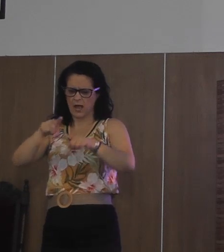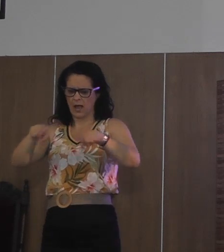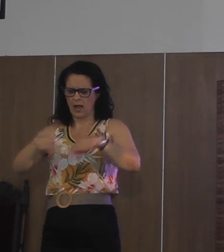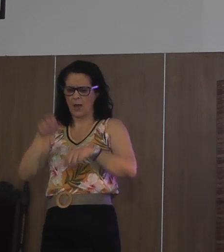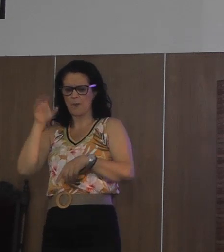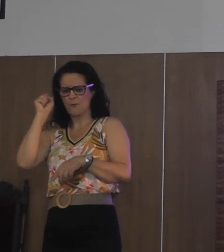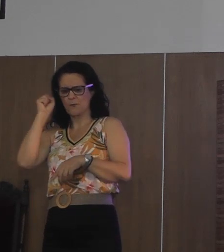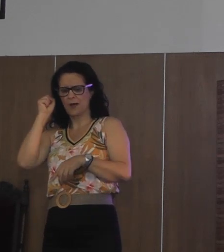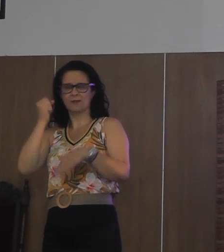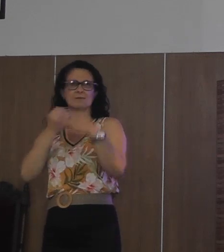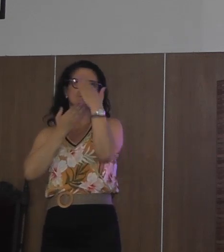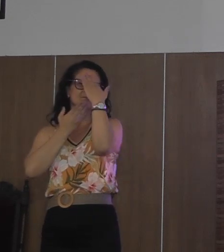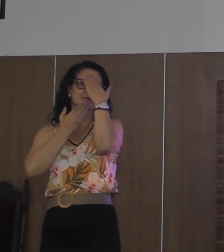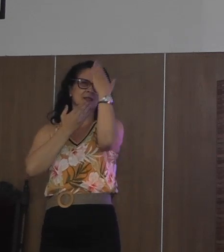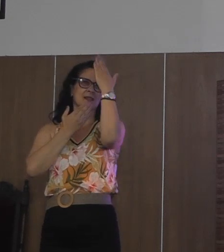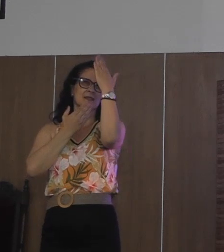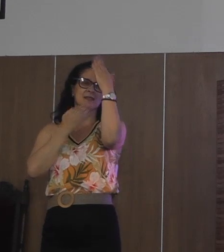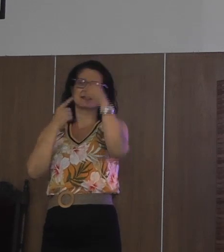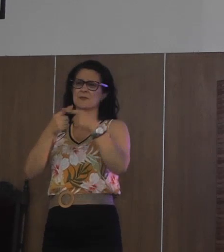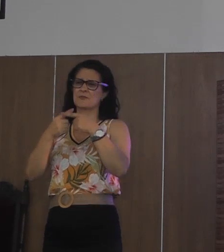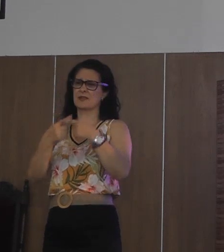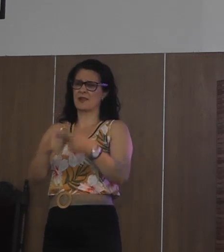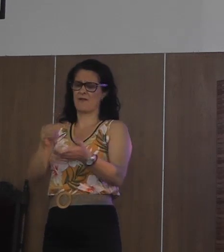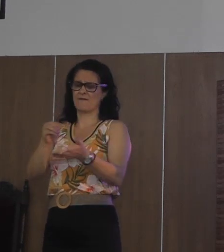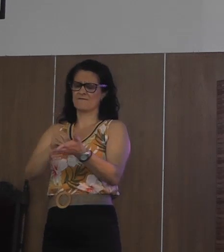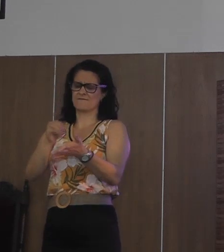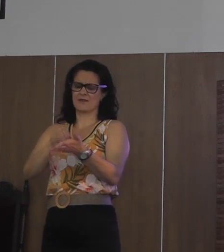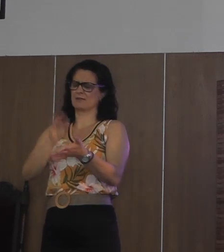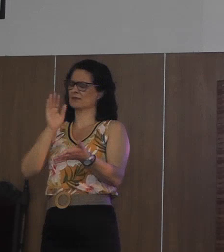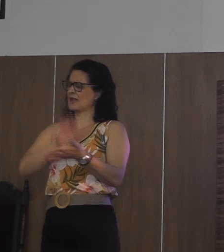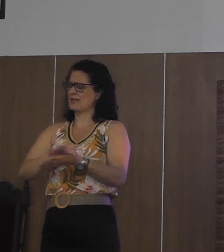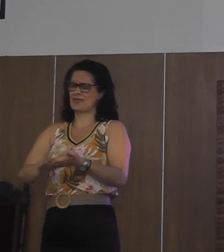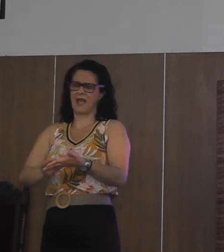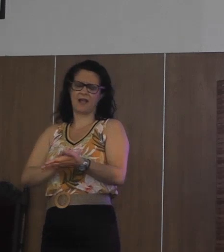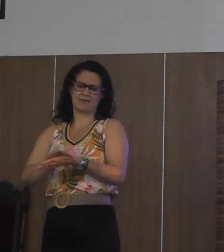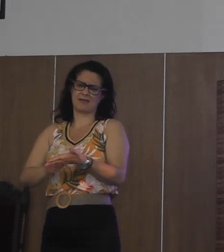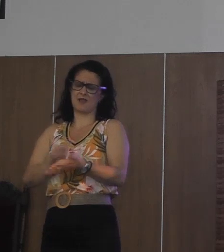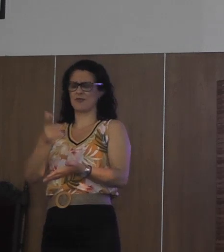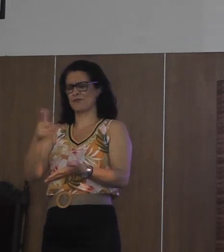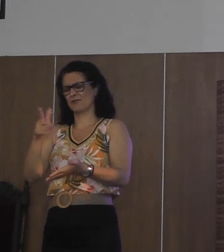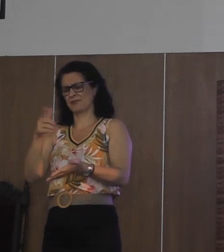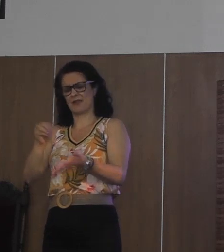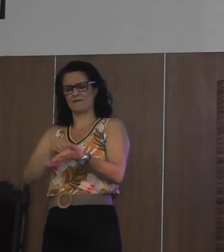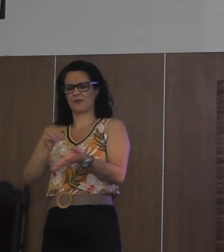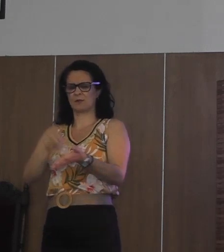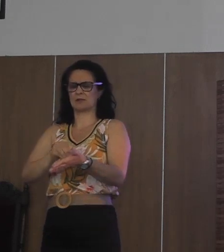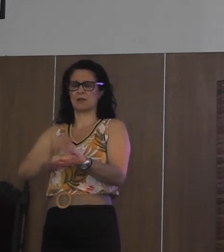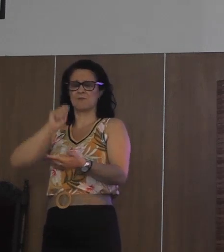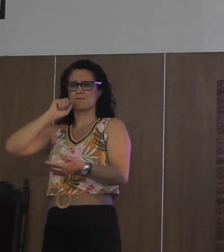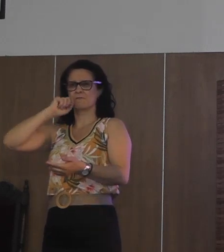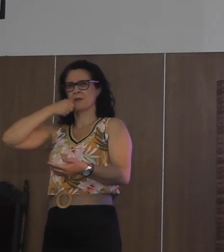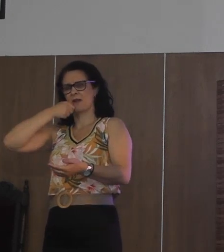faltado pão, não tem faltado arroz, o feijão. Não está do jeito que a gente queria.